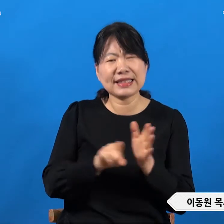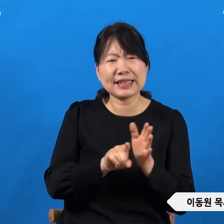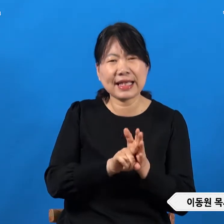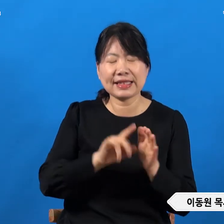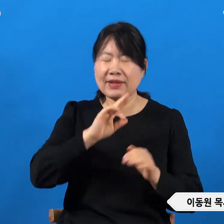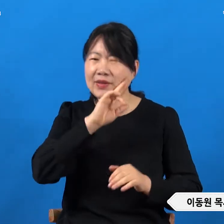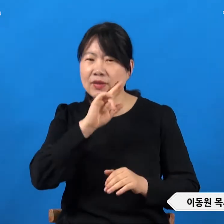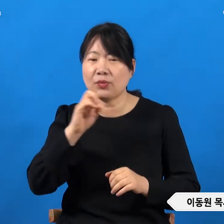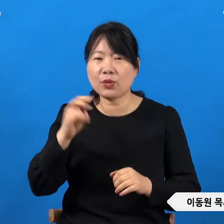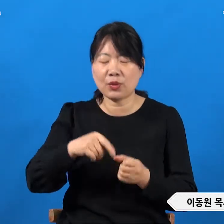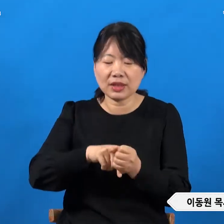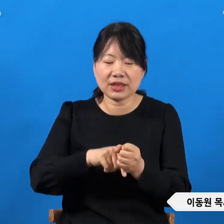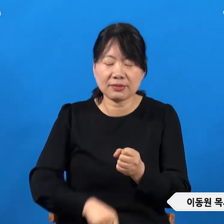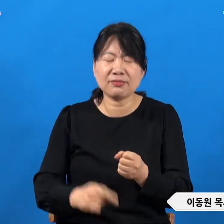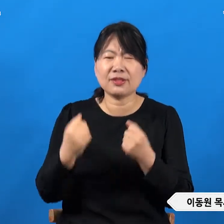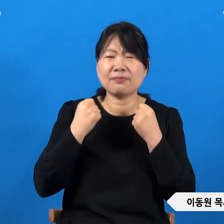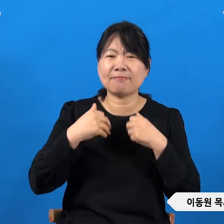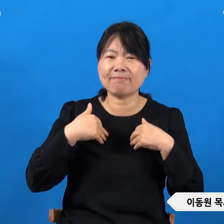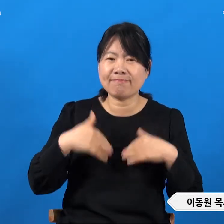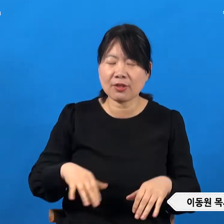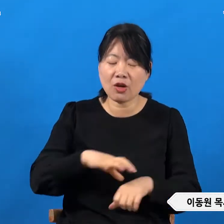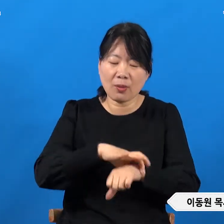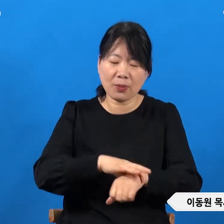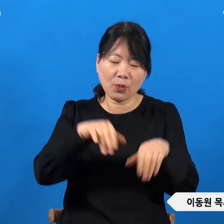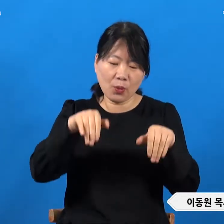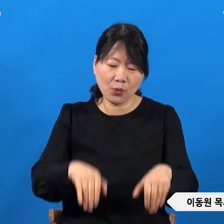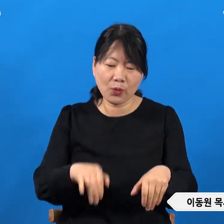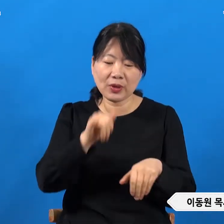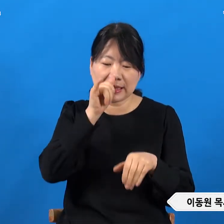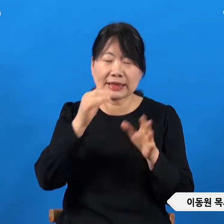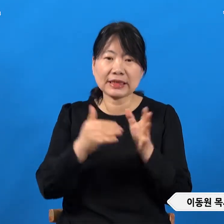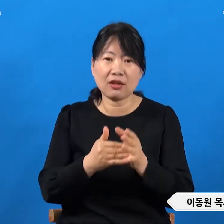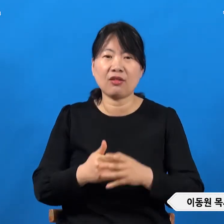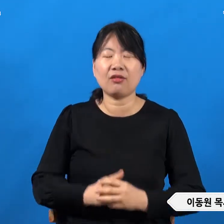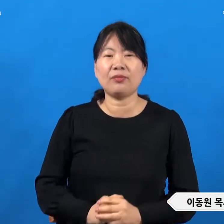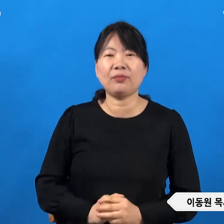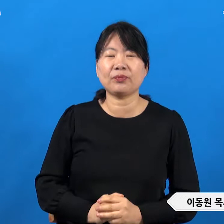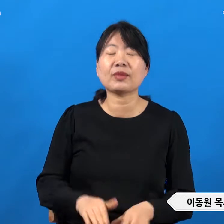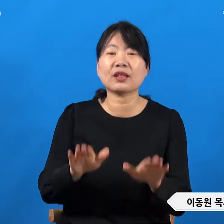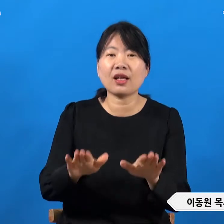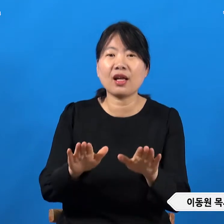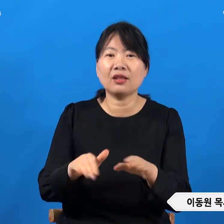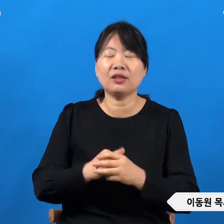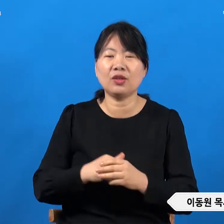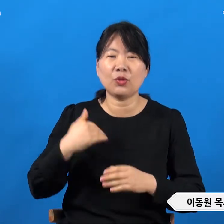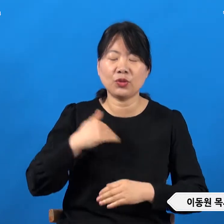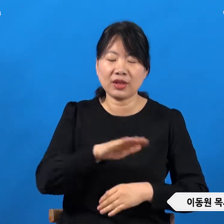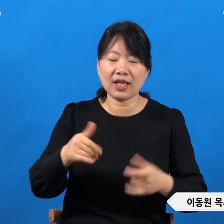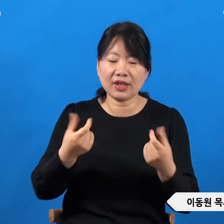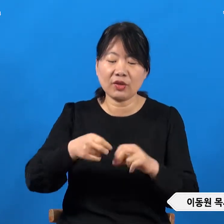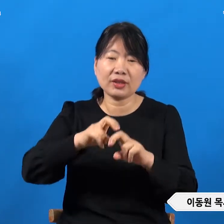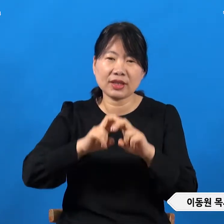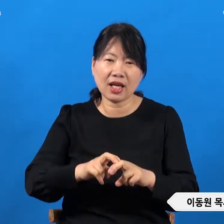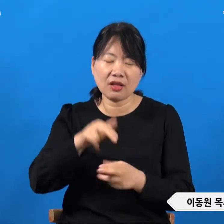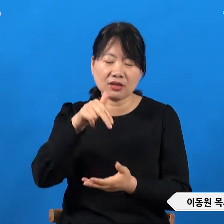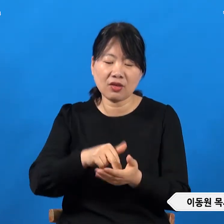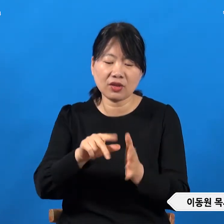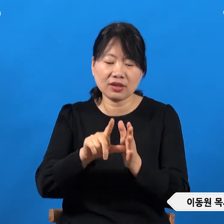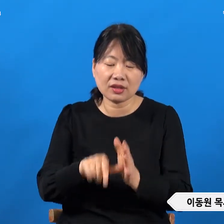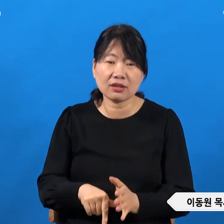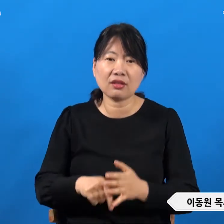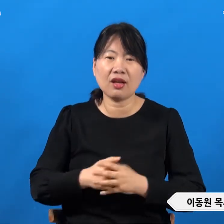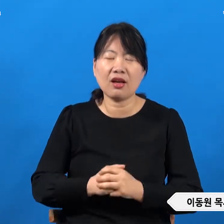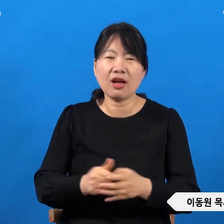회의 혹은 깊은 무력감의 포로가 되기도 합니다. 자, 우리가 이런 자리에 서게 될